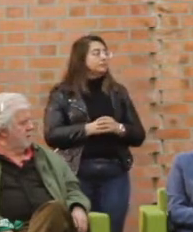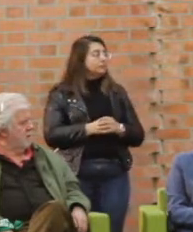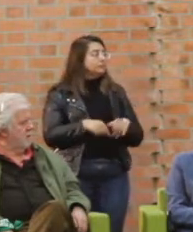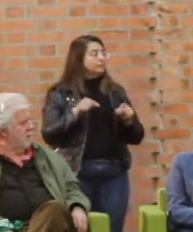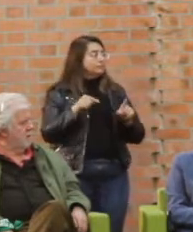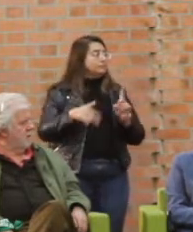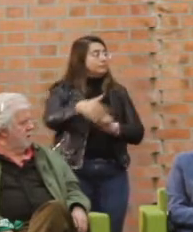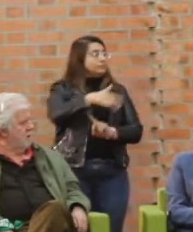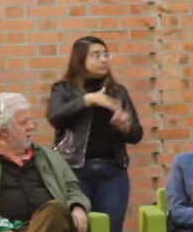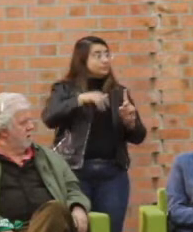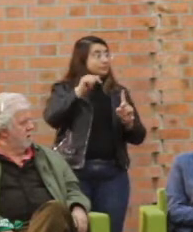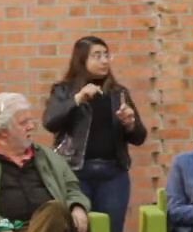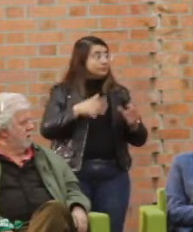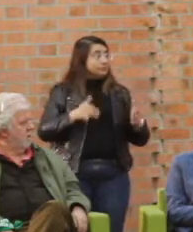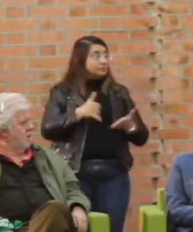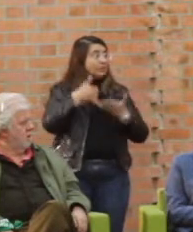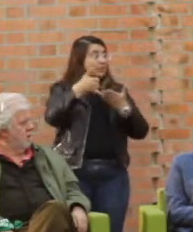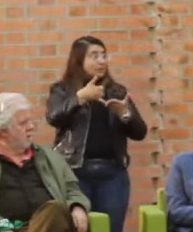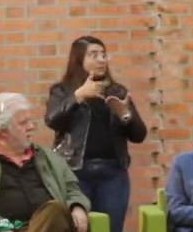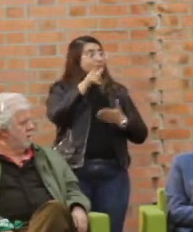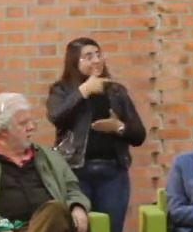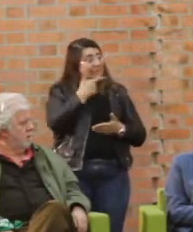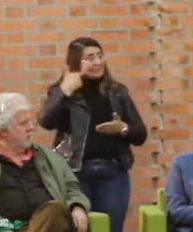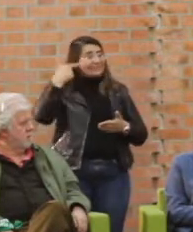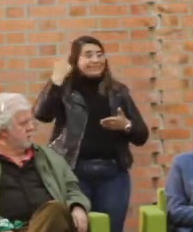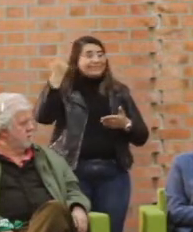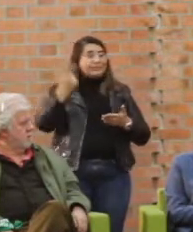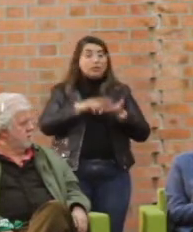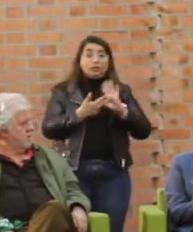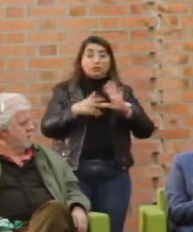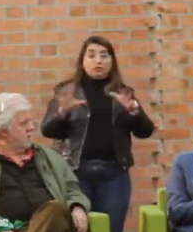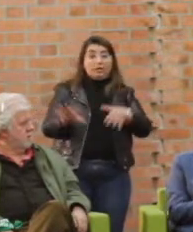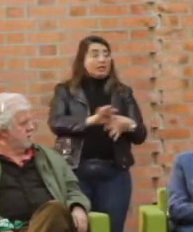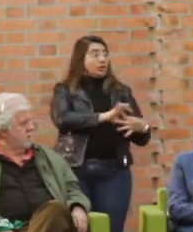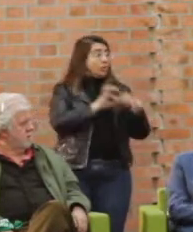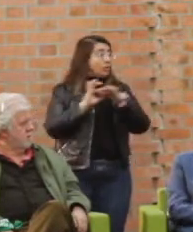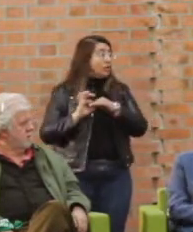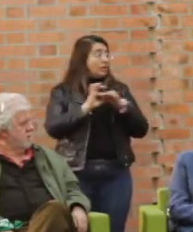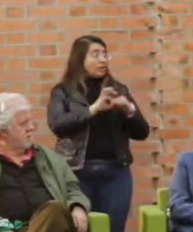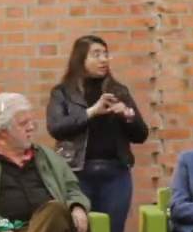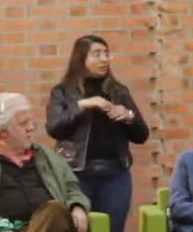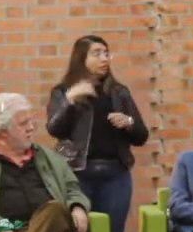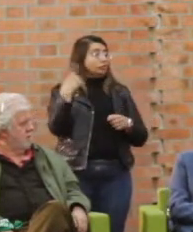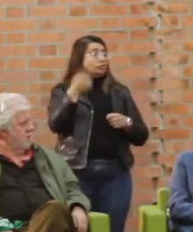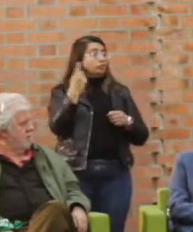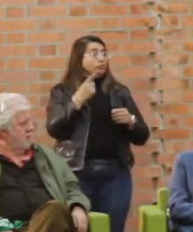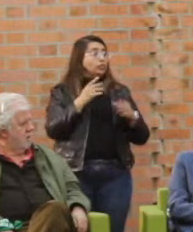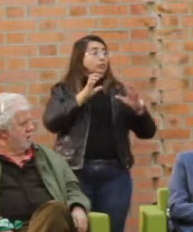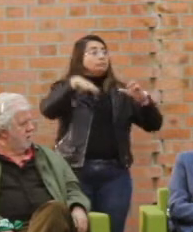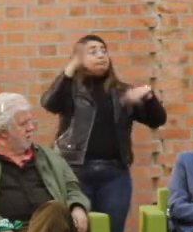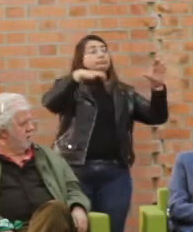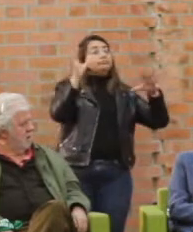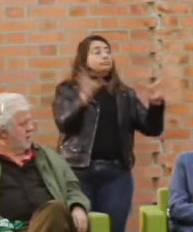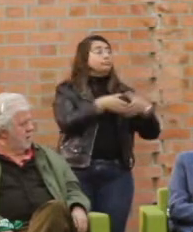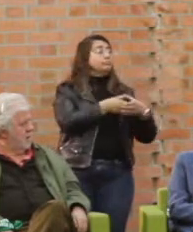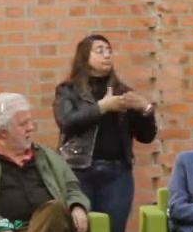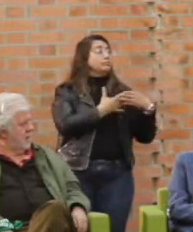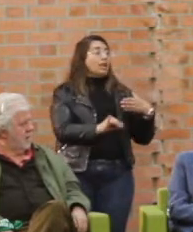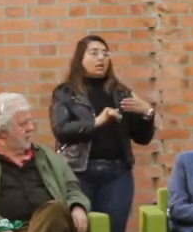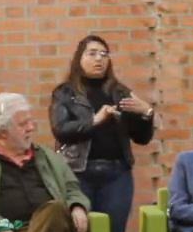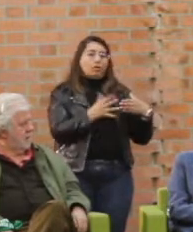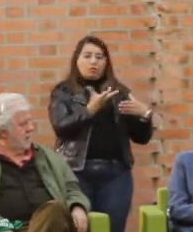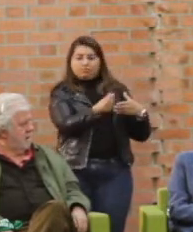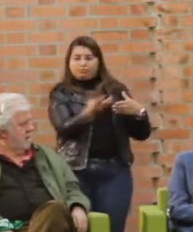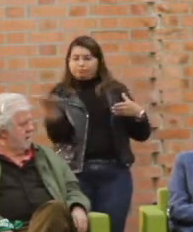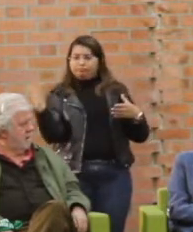juntanza y estos premios permiten es eso la articulación no solo es el premio Y digamos toda la potencia que a veces impulsa